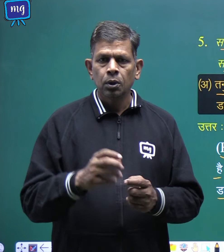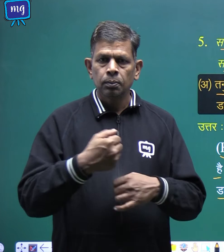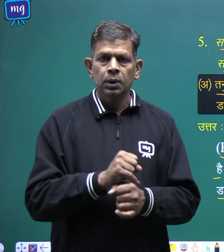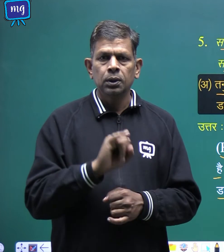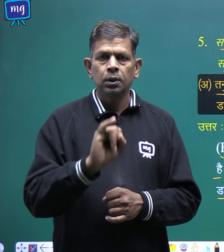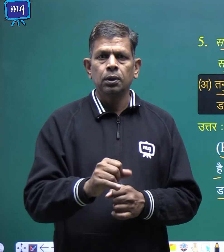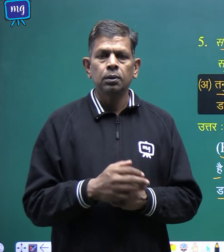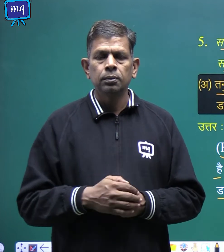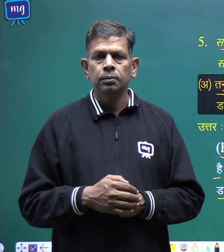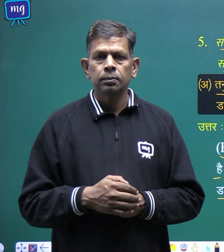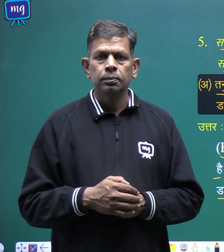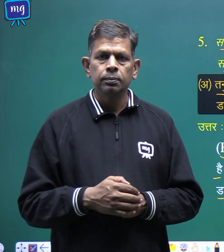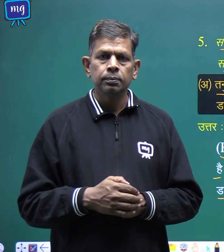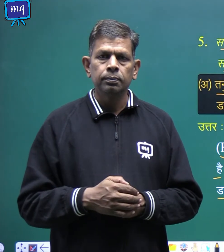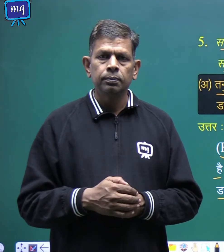बनता है।